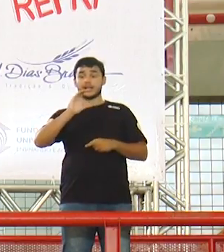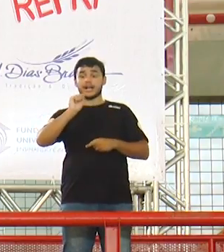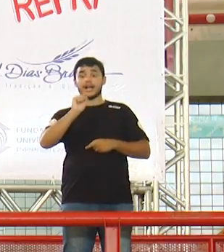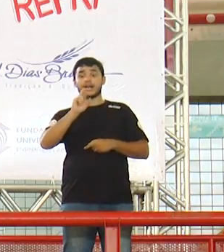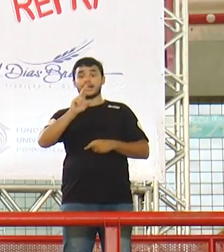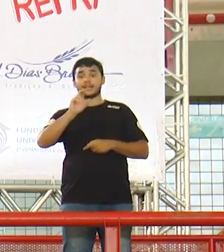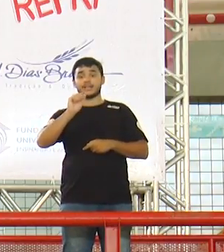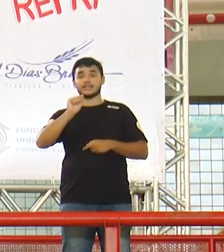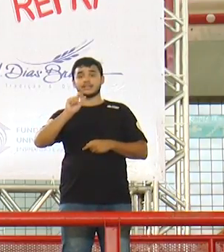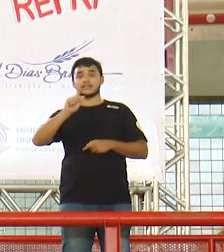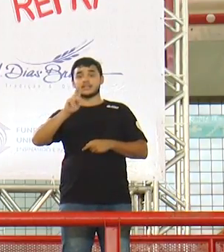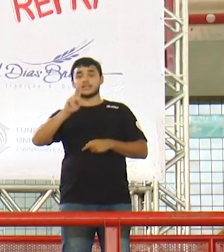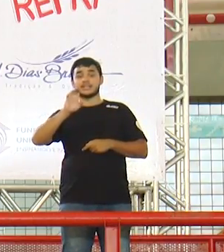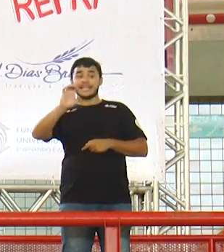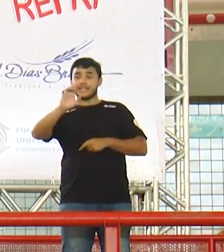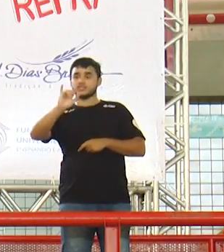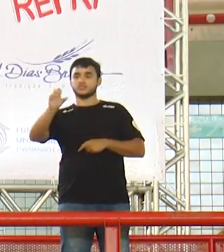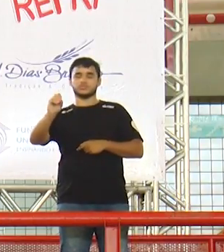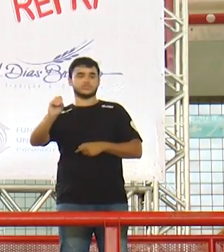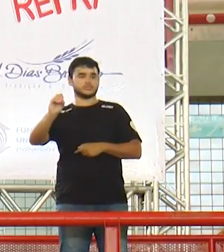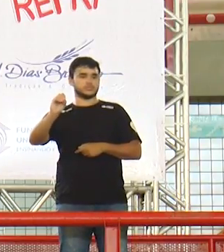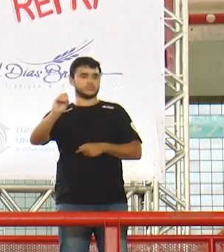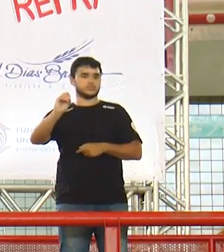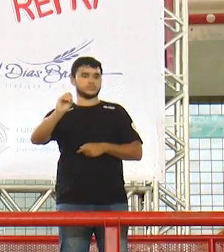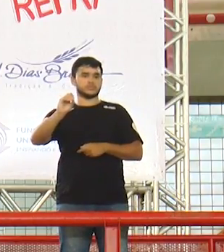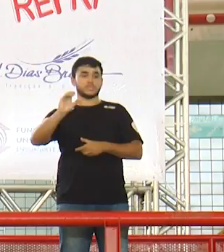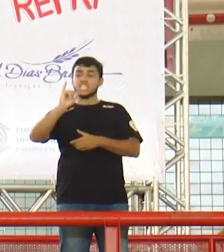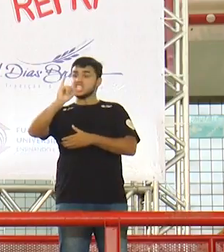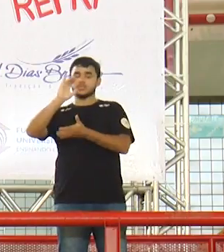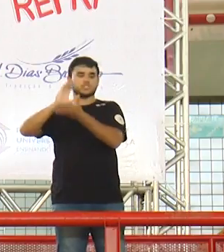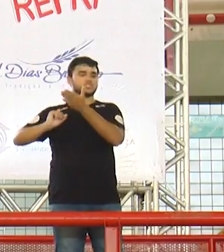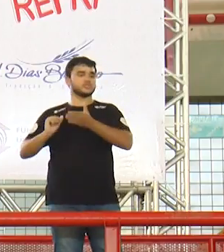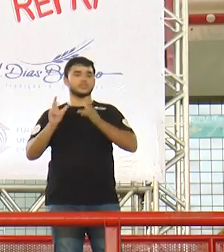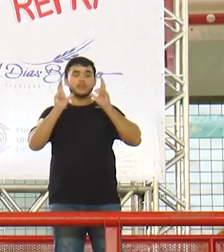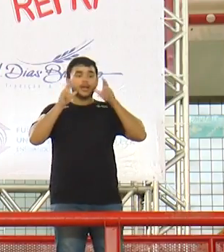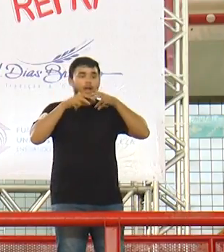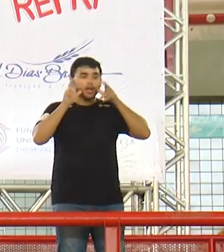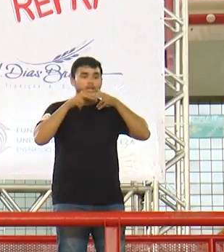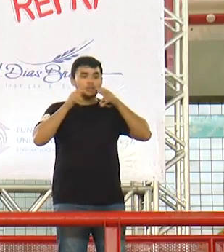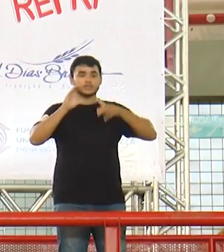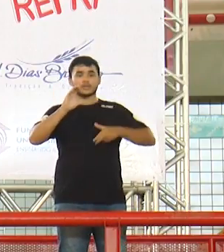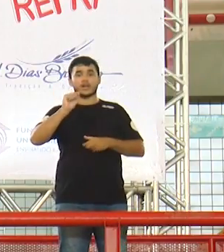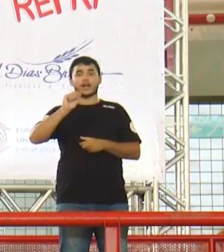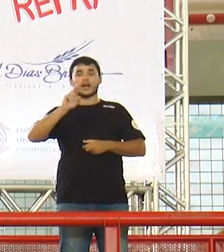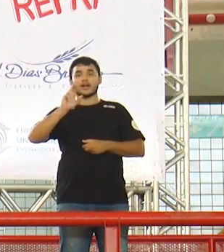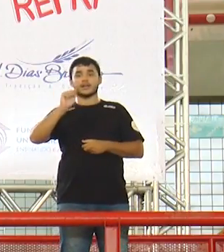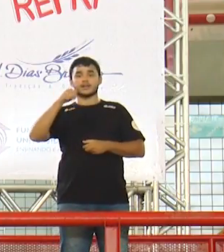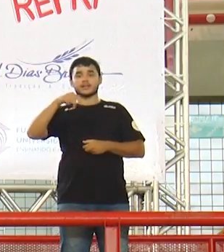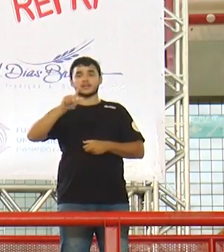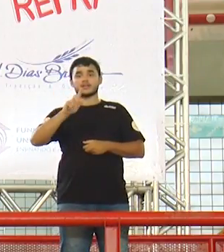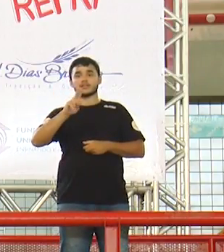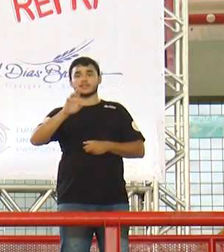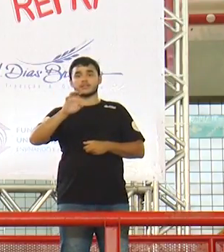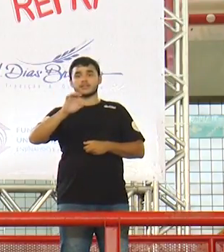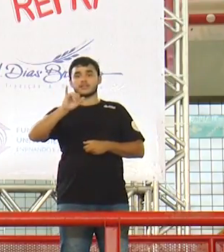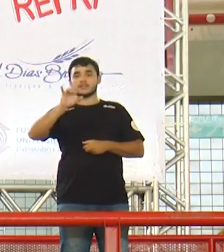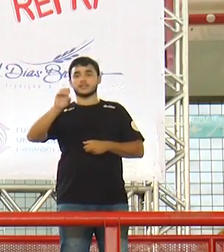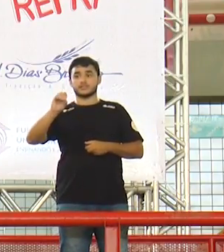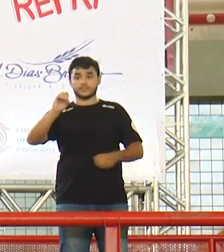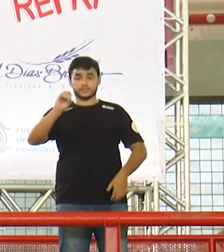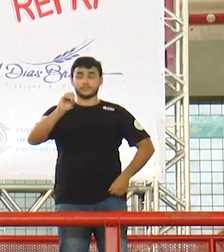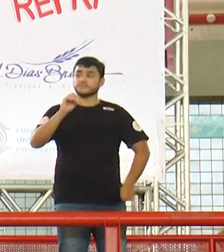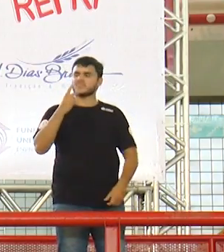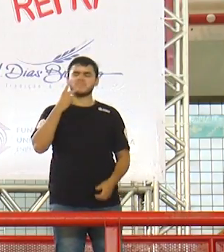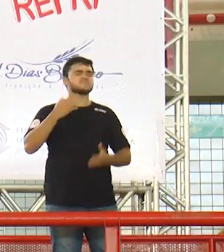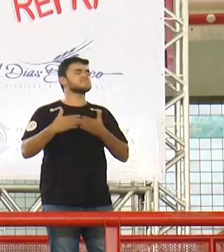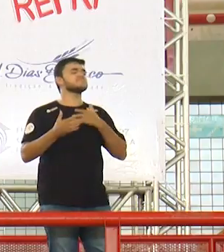é caranguejo, não. Ah, professor, tá bom, até parece que decorar isso aí ajuda alguma coisa. Eu falo do jeito